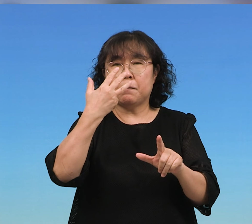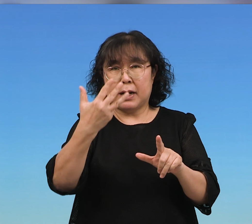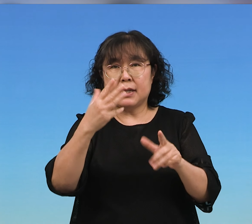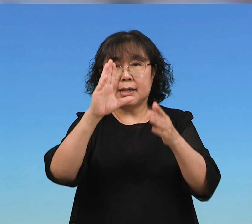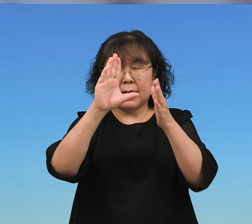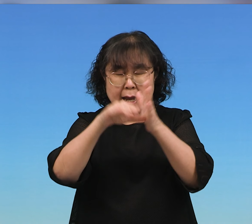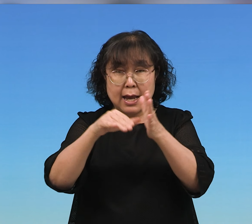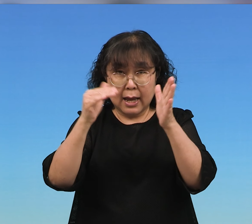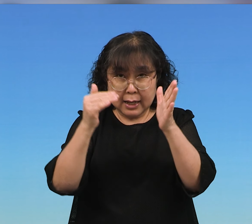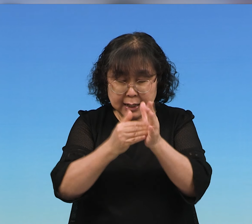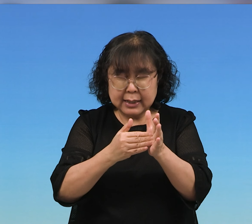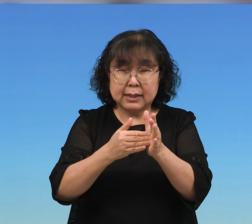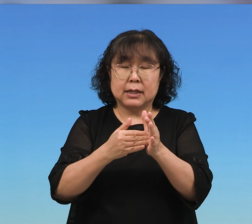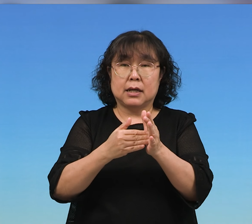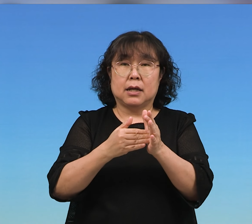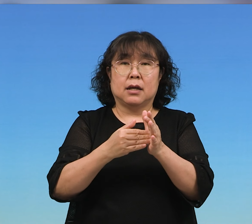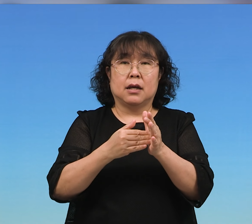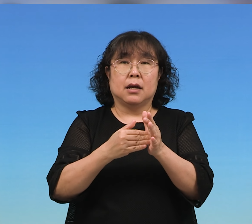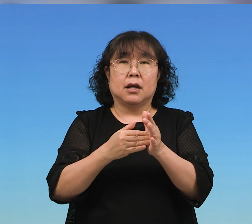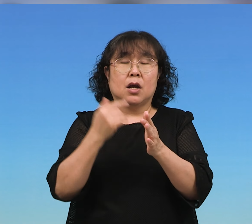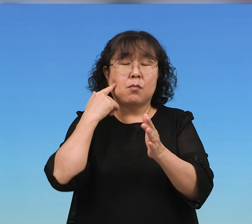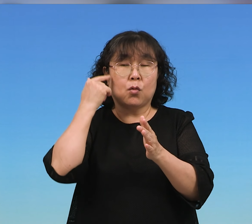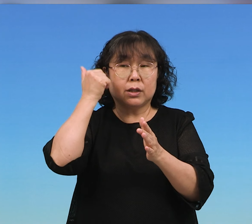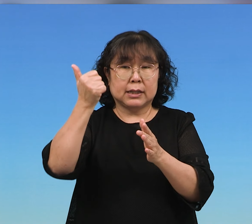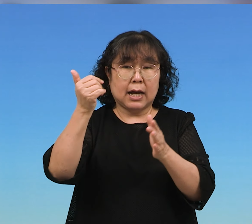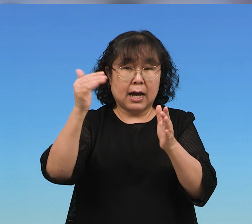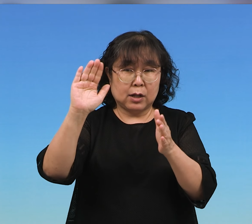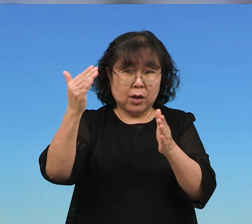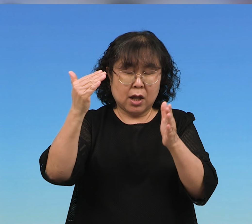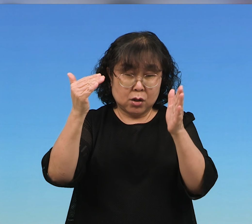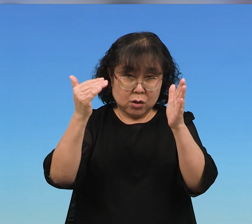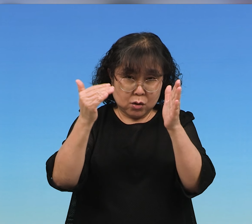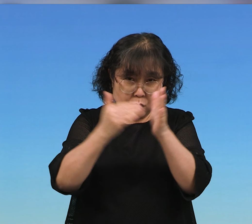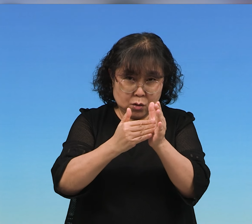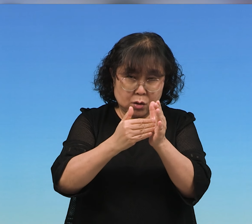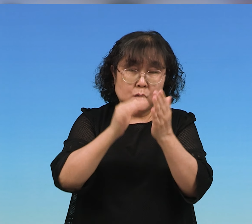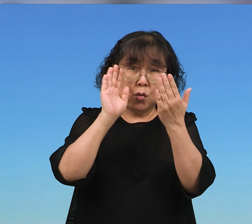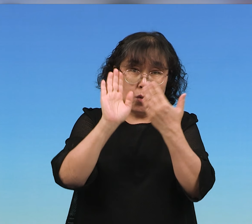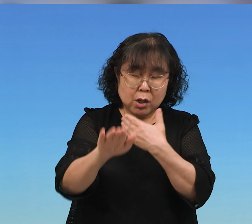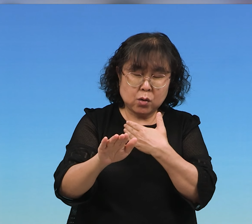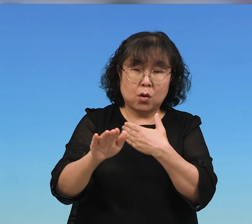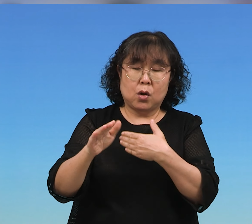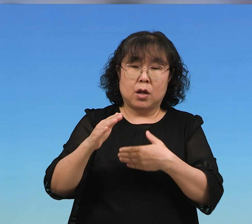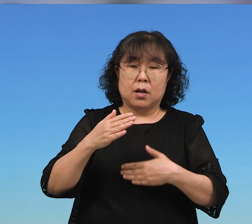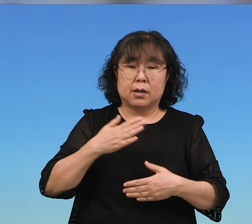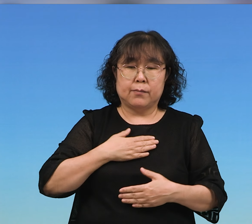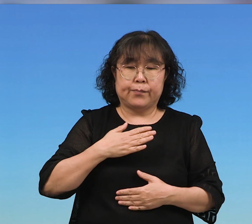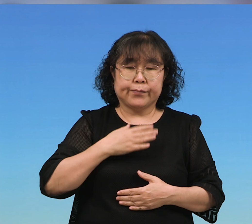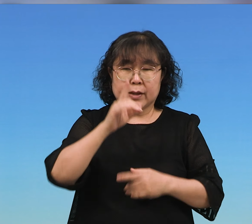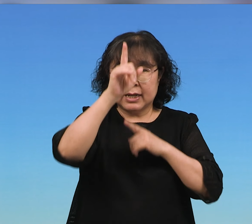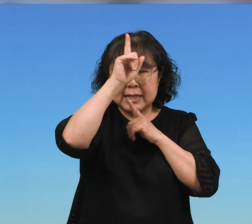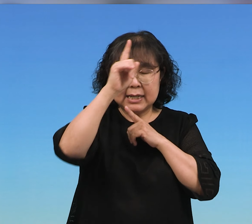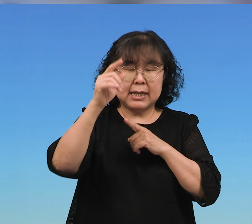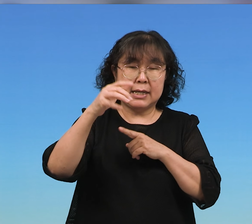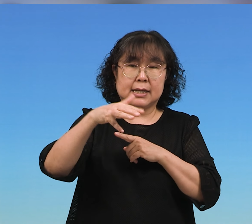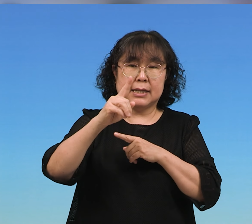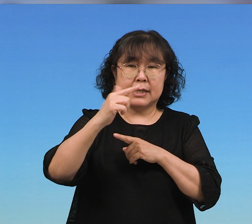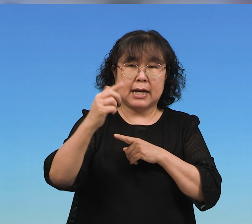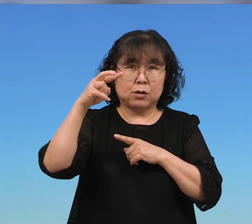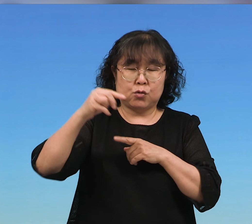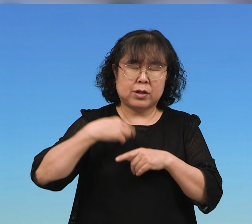98세가 될 때까지 저 위에서 기도하는 거 아닙니까? 이제 무슨 기도가 남았습니까? 목사 됐는데 그걸로 안 된다는 거예요. 우리 아들